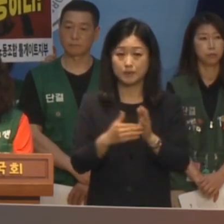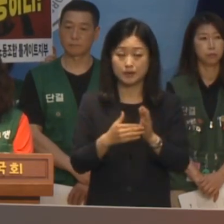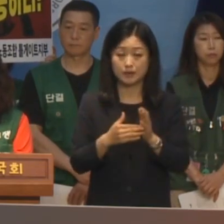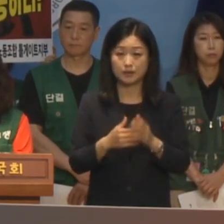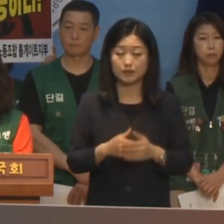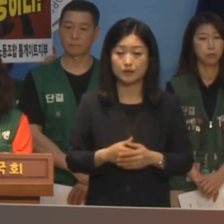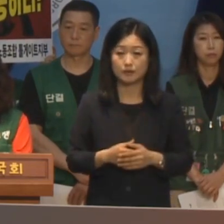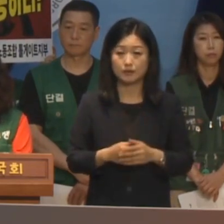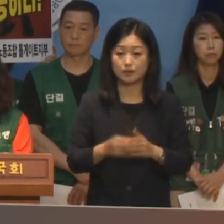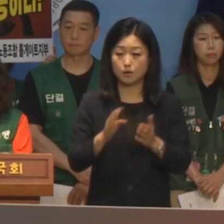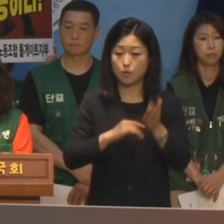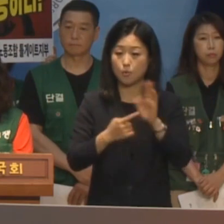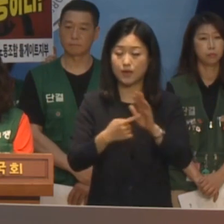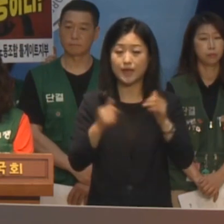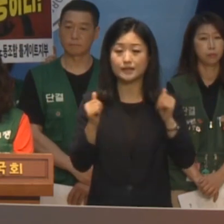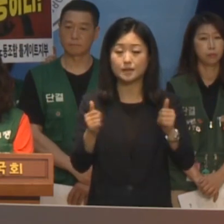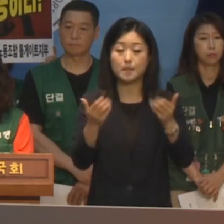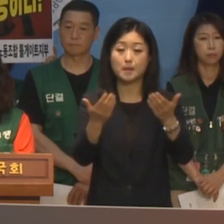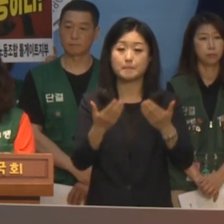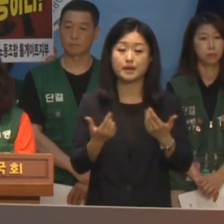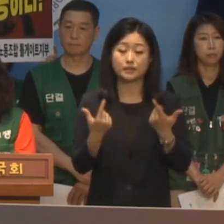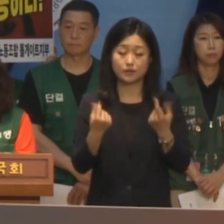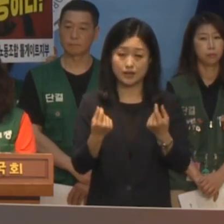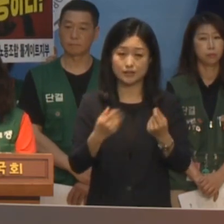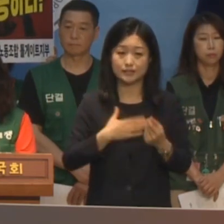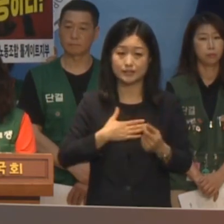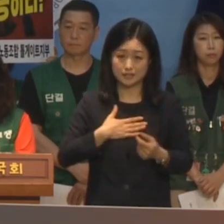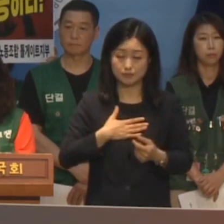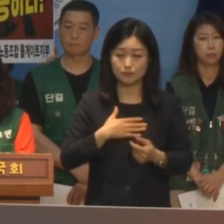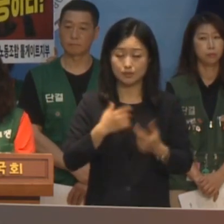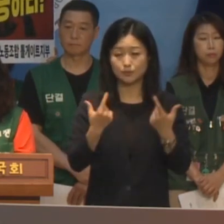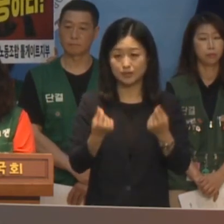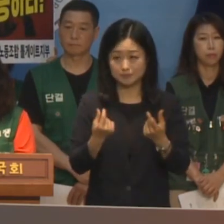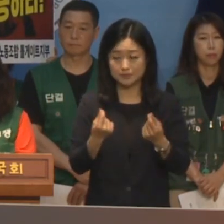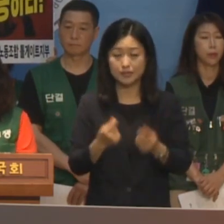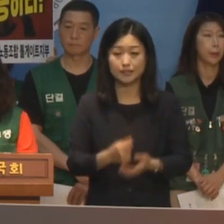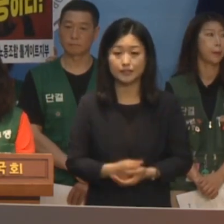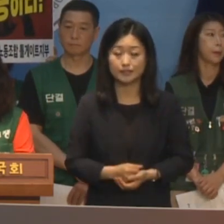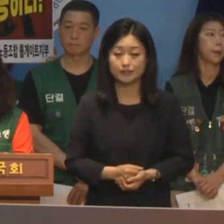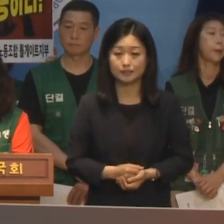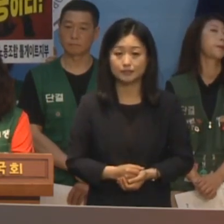공개 재판을 받는 그런 기분이었습니다.